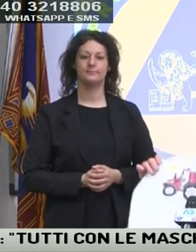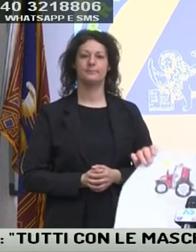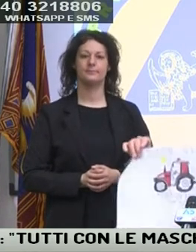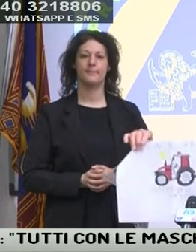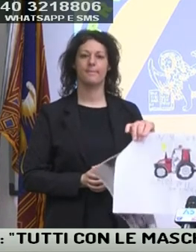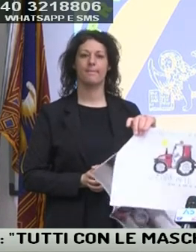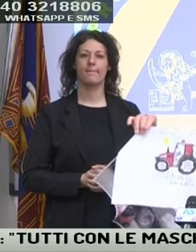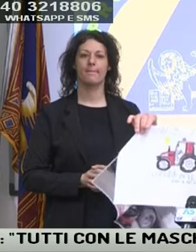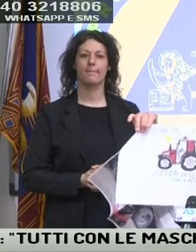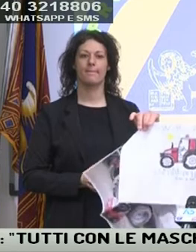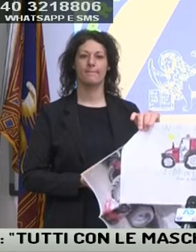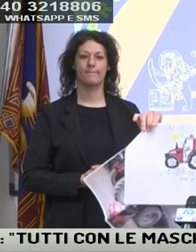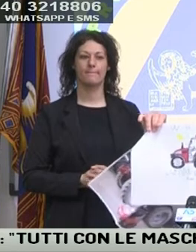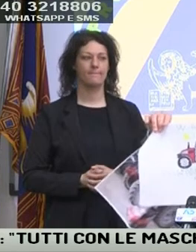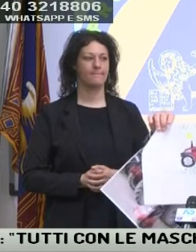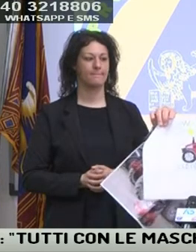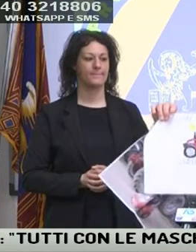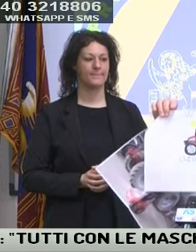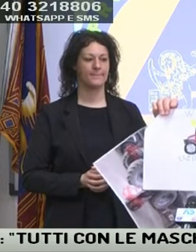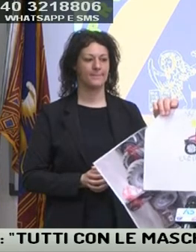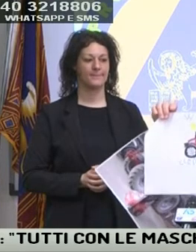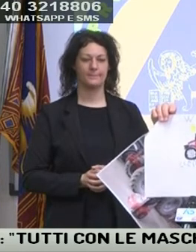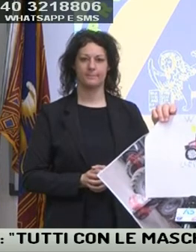abbiamo tutti i lavori.